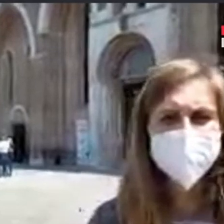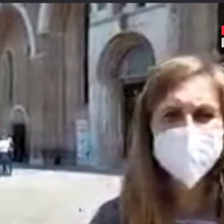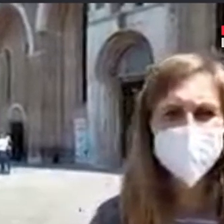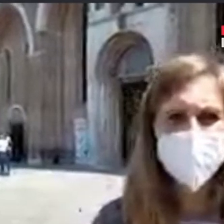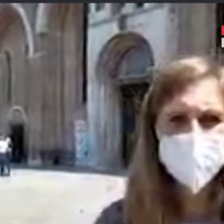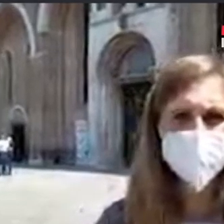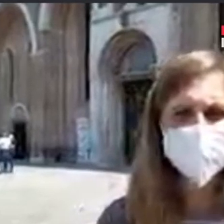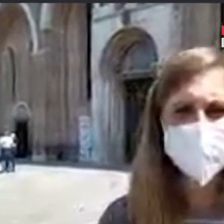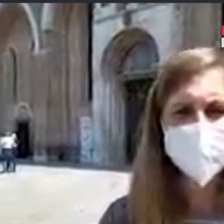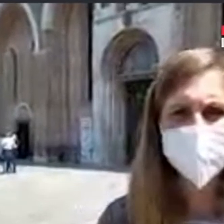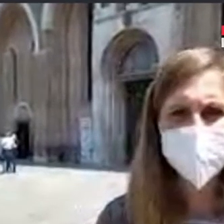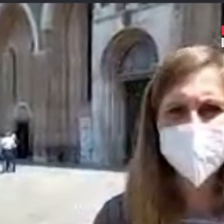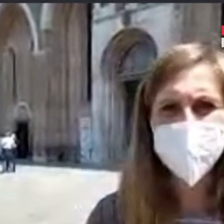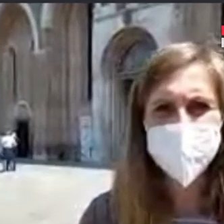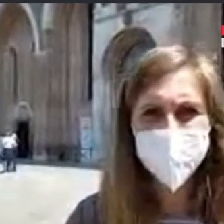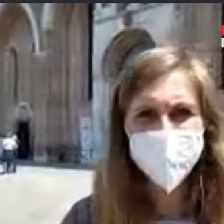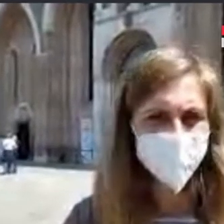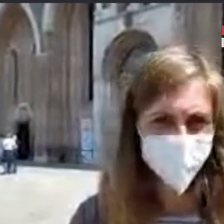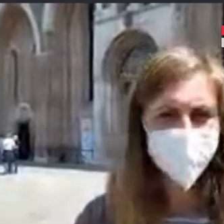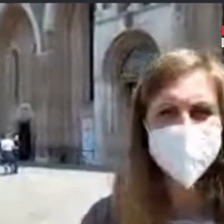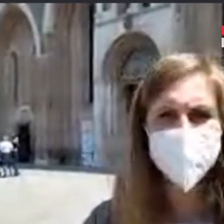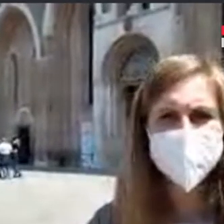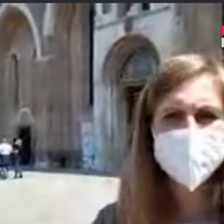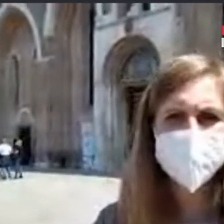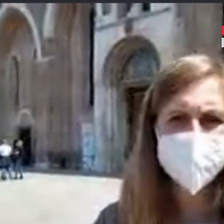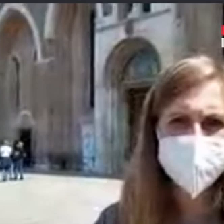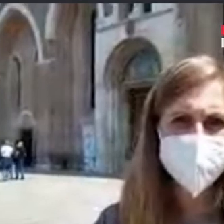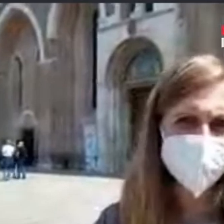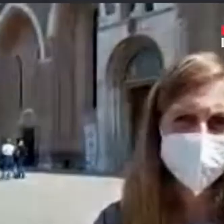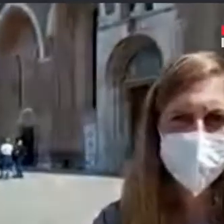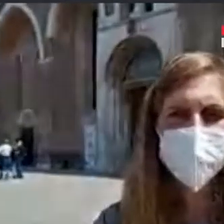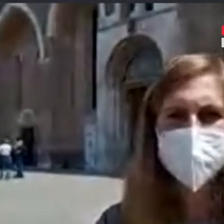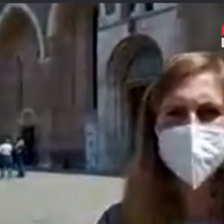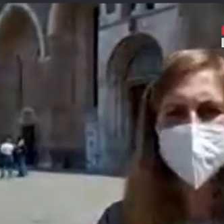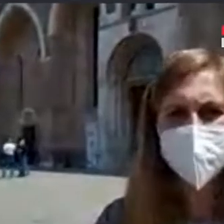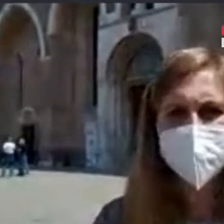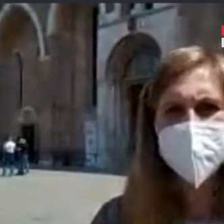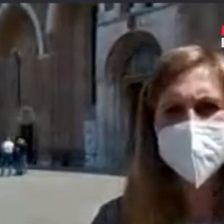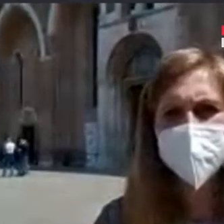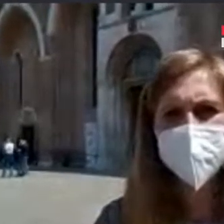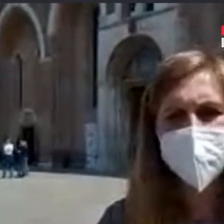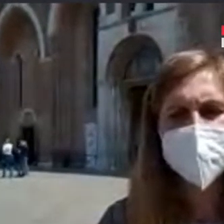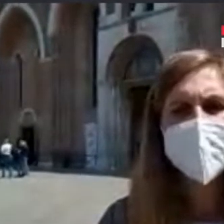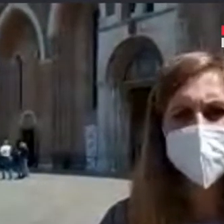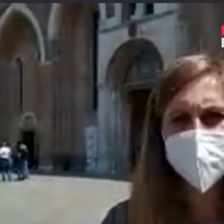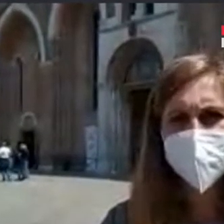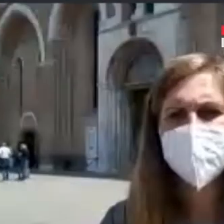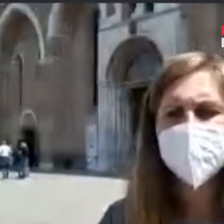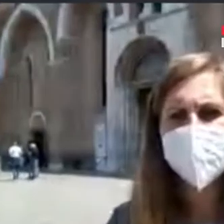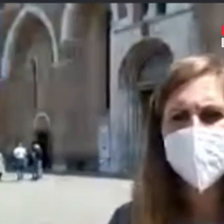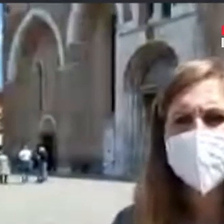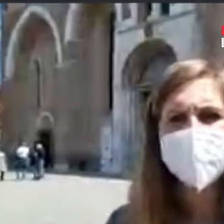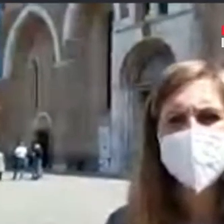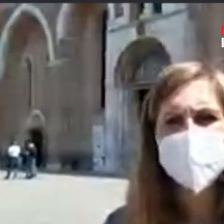di Rubano gestita dal QAM, sono tutti volontari che si stanno formando proprio in questi giorni, sono